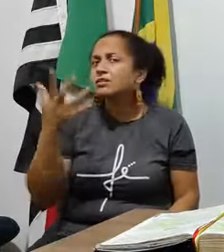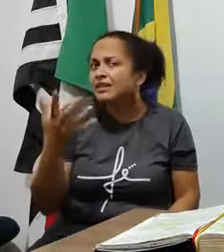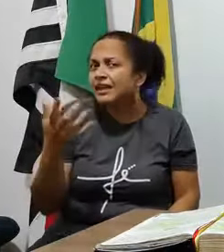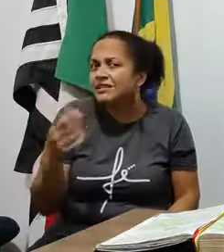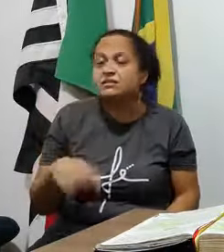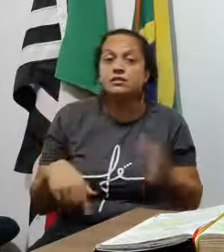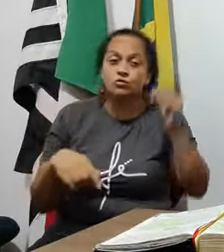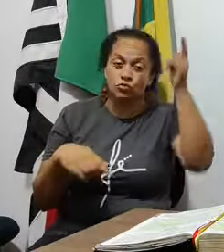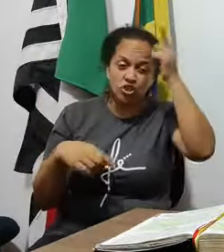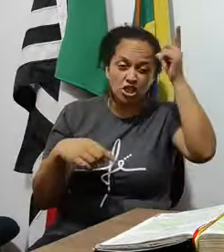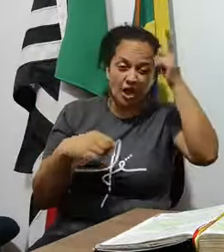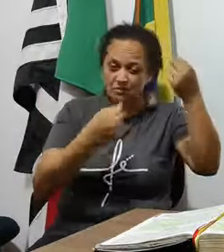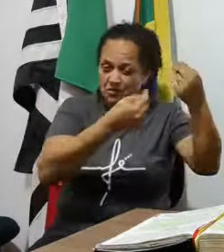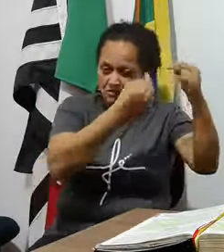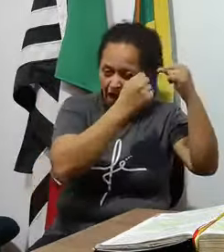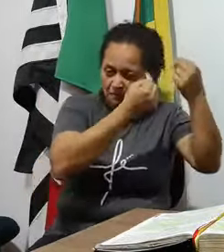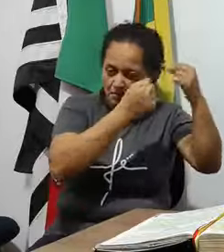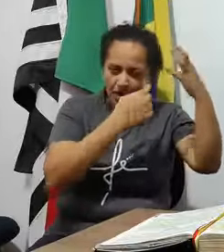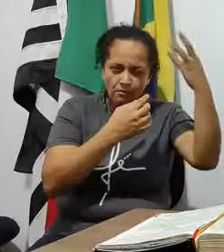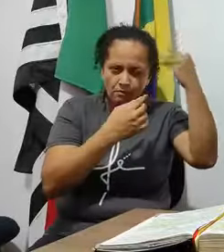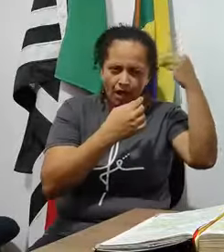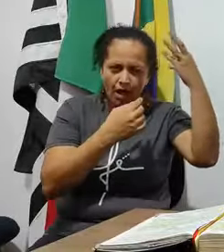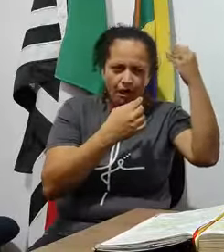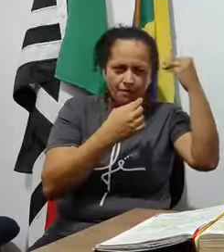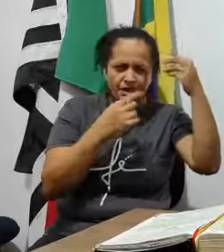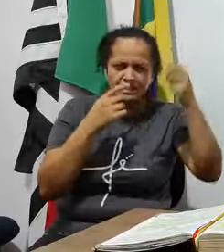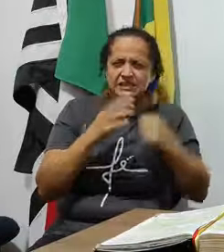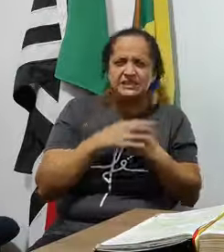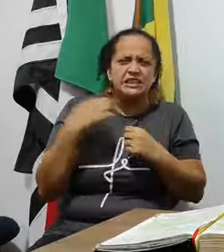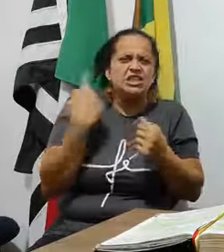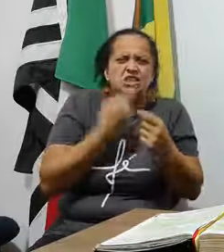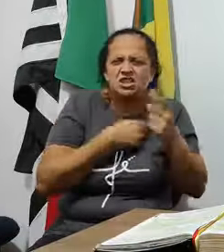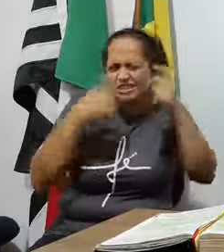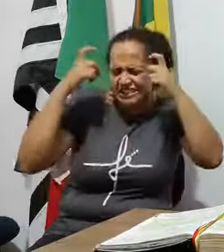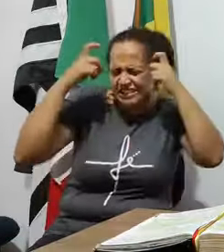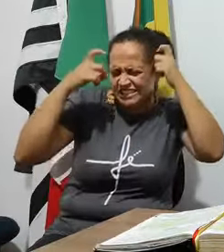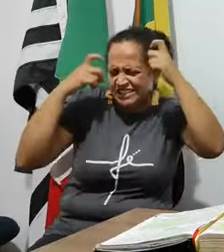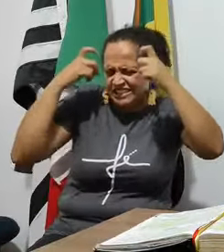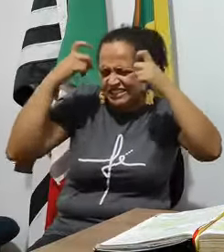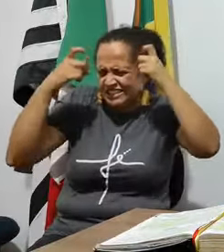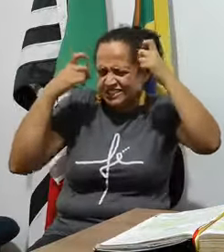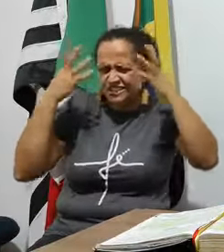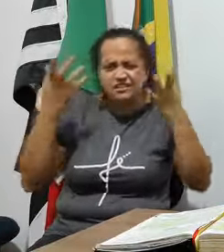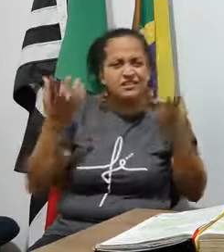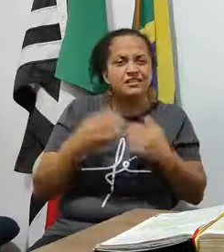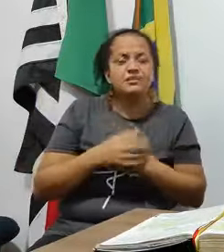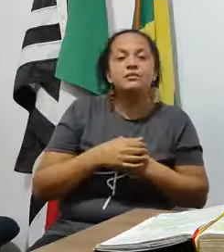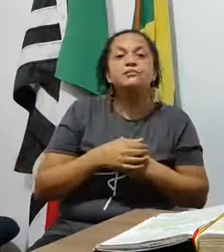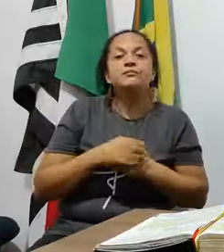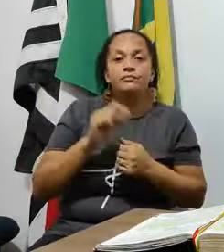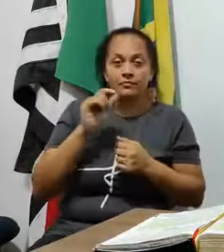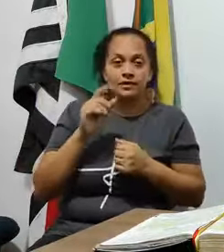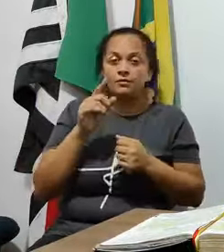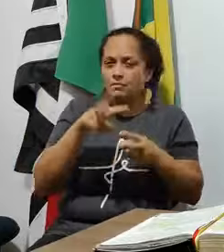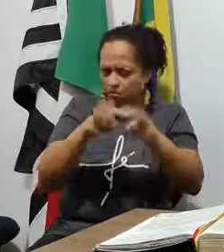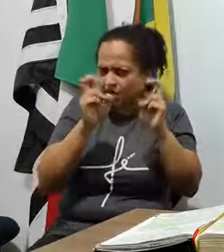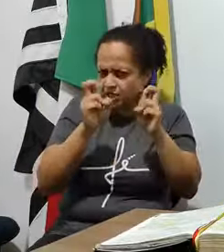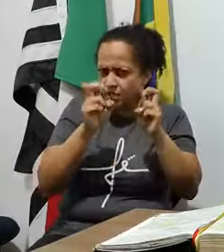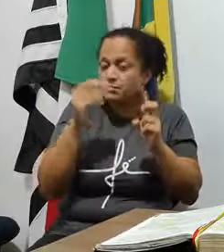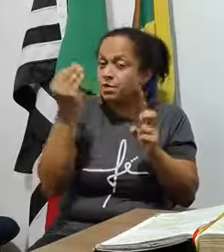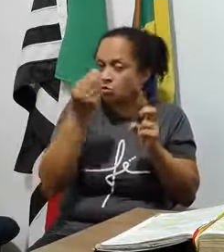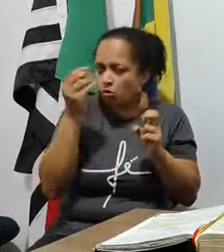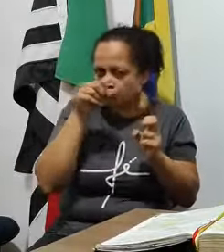nossa mente, nos enganar, confundir nossos pensamentos. Pode ver, toda vez que você atravessa